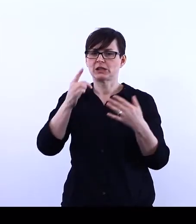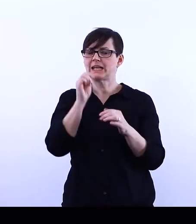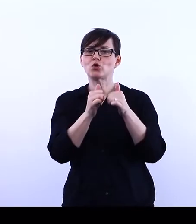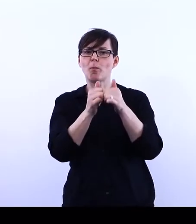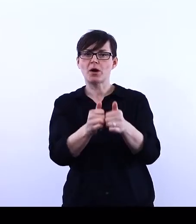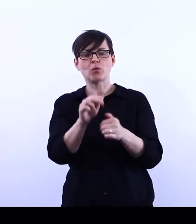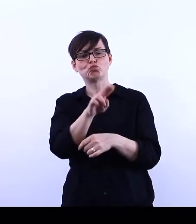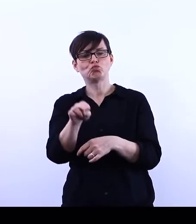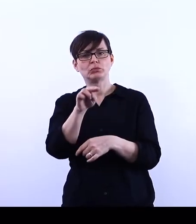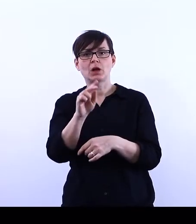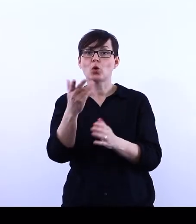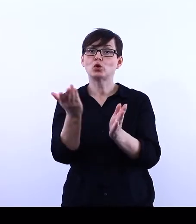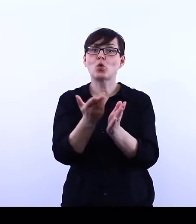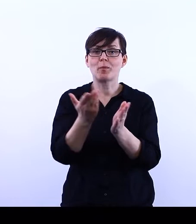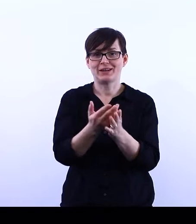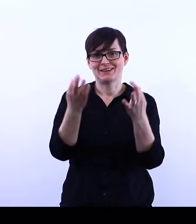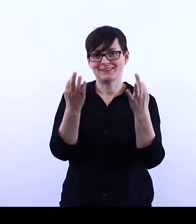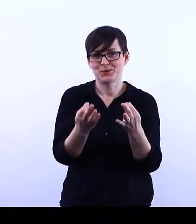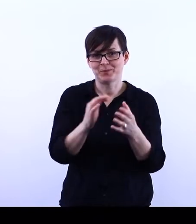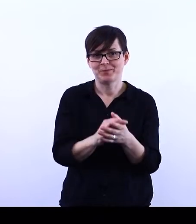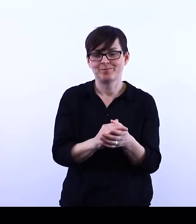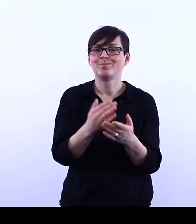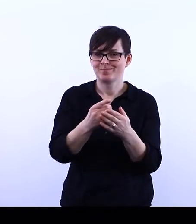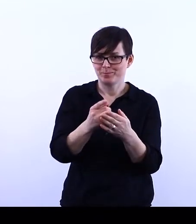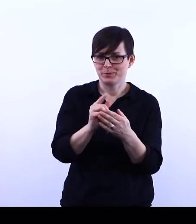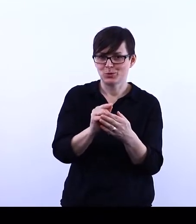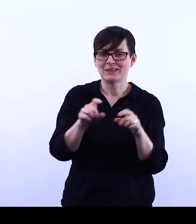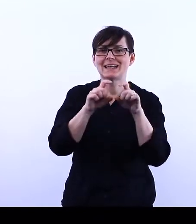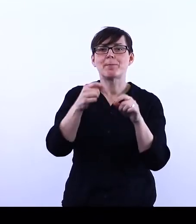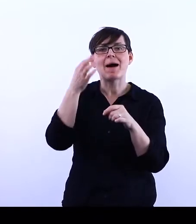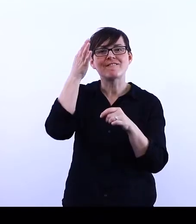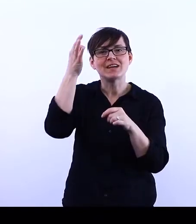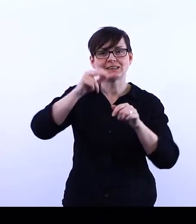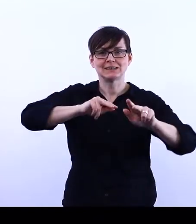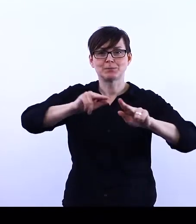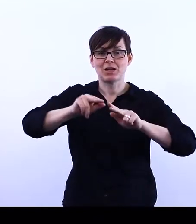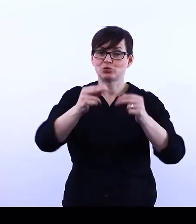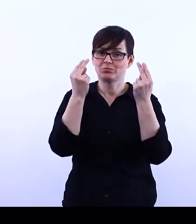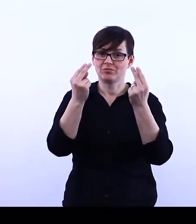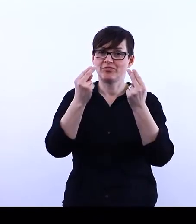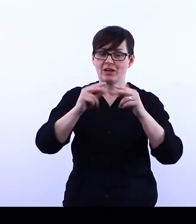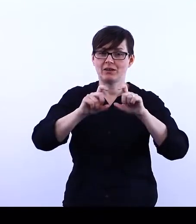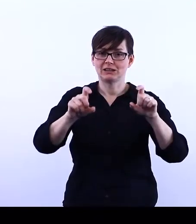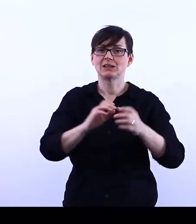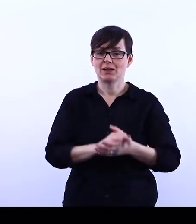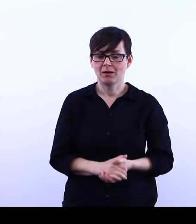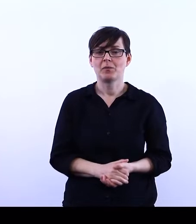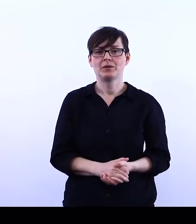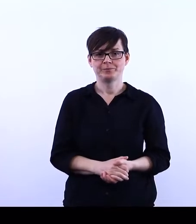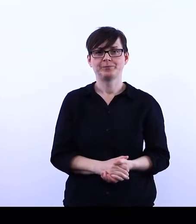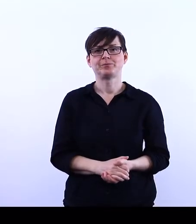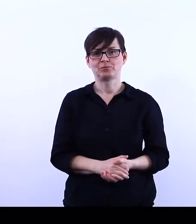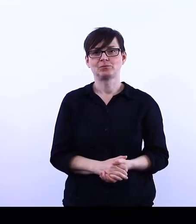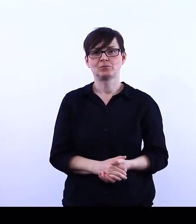dokumentiert werden muss. Also, dass die Frage des Business Management spielt eben auch eine große Rolle. Also, dass